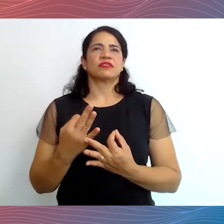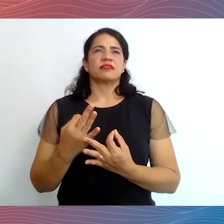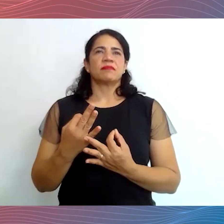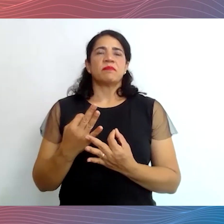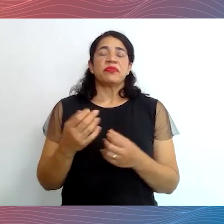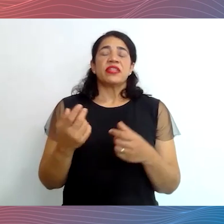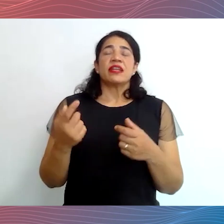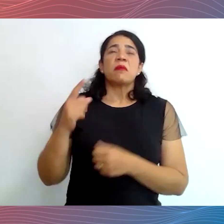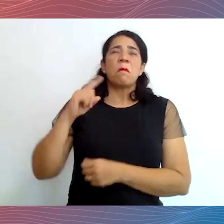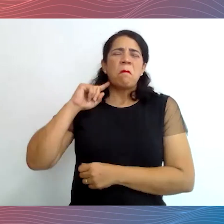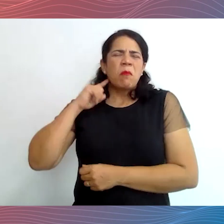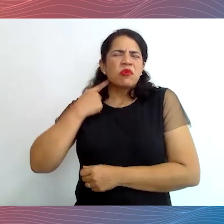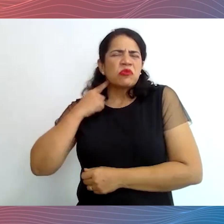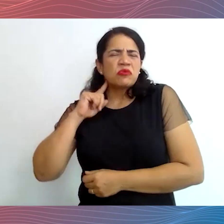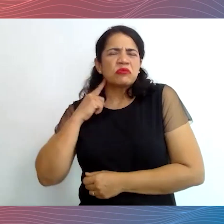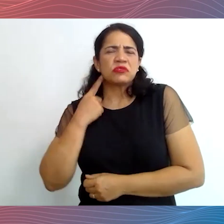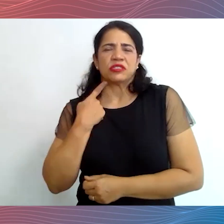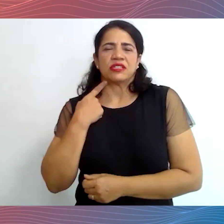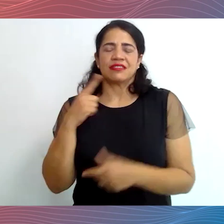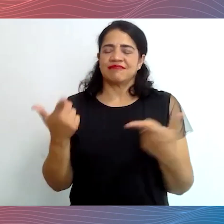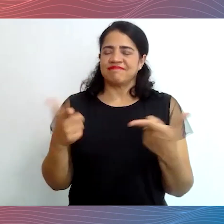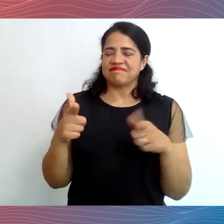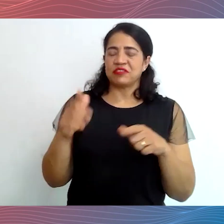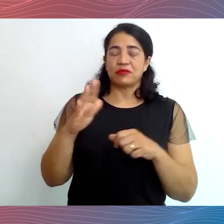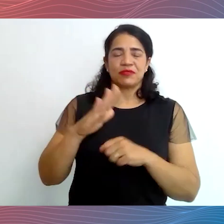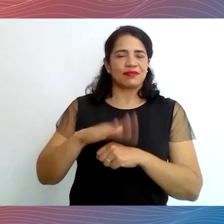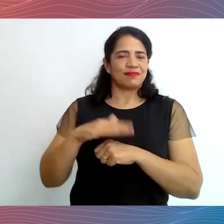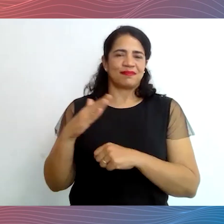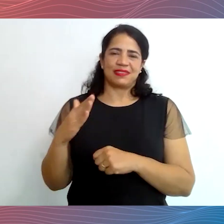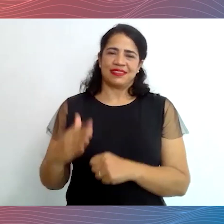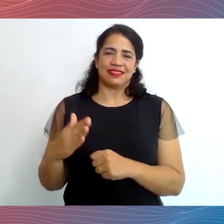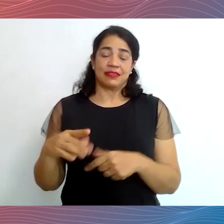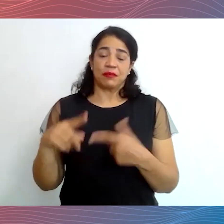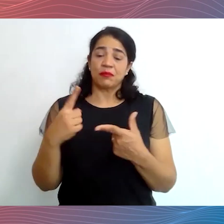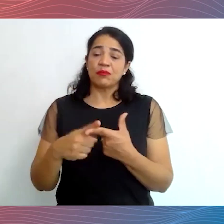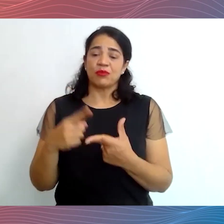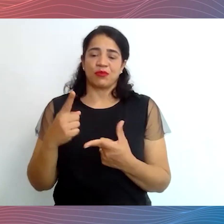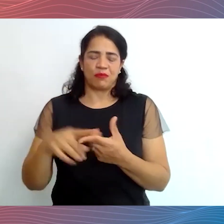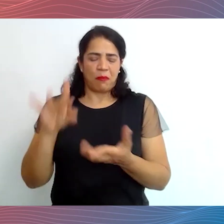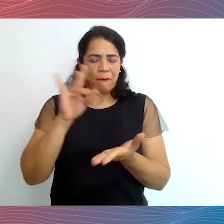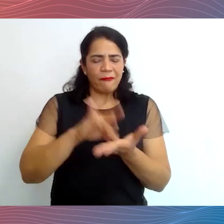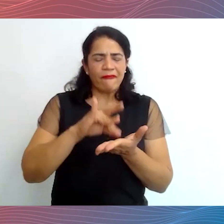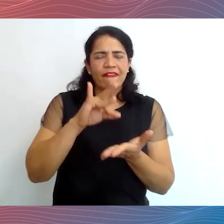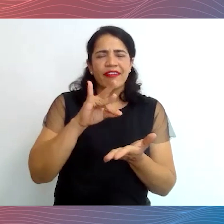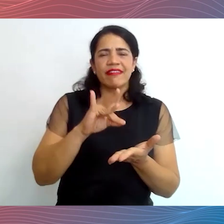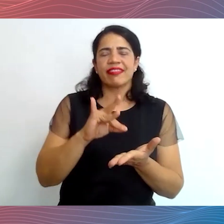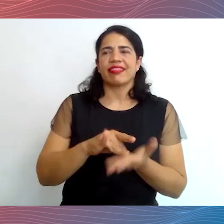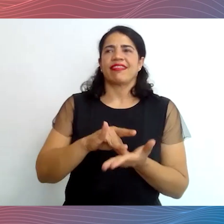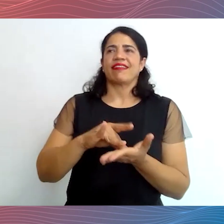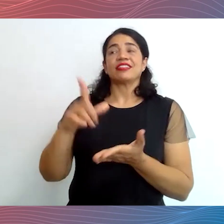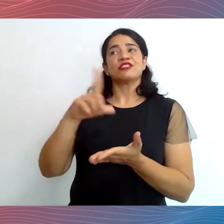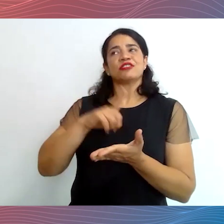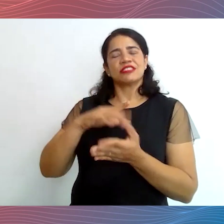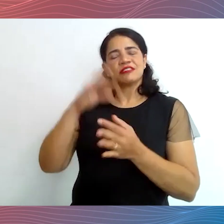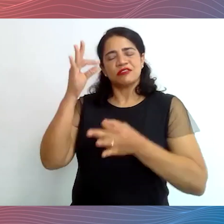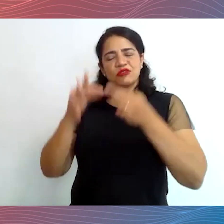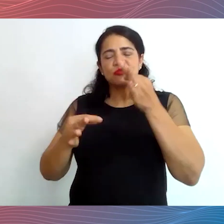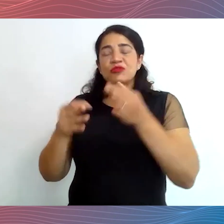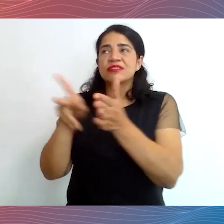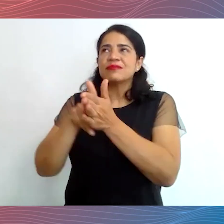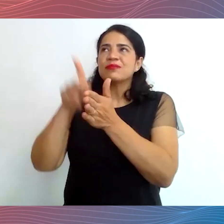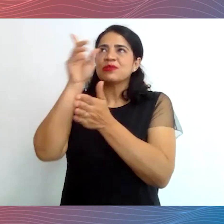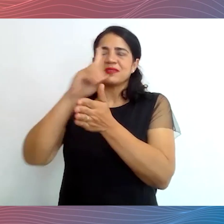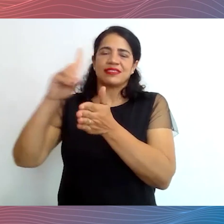santidade, porque a verdade e a realidade traz a justiça de Deus, e a realidade traz a